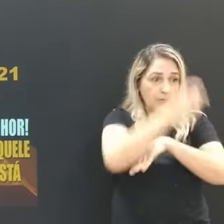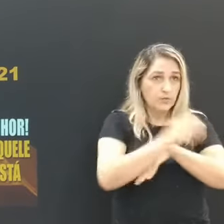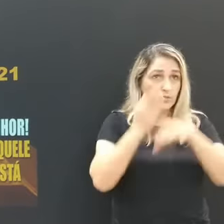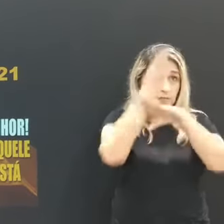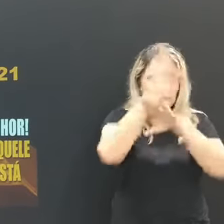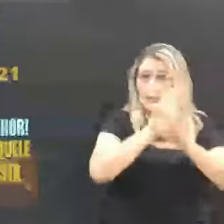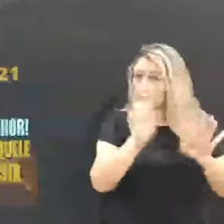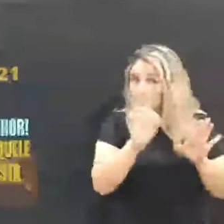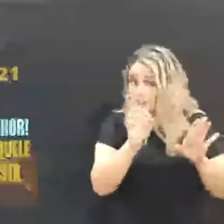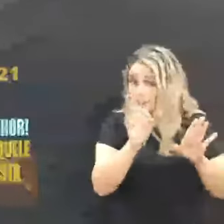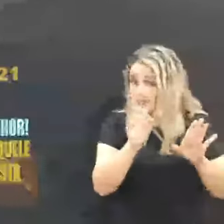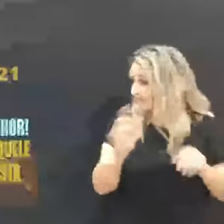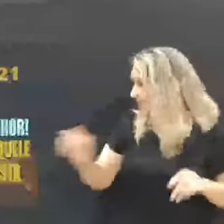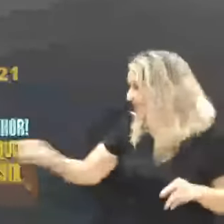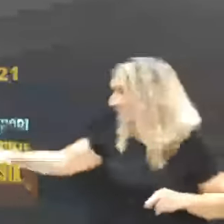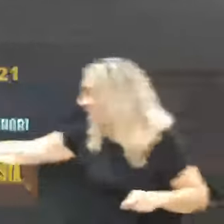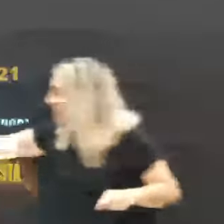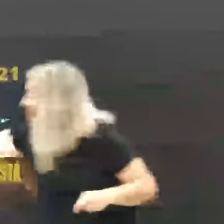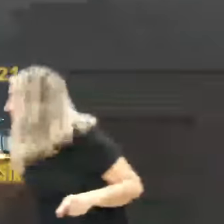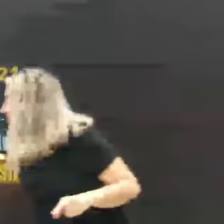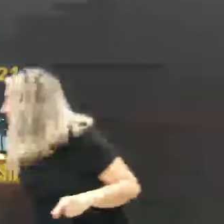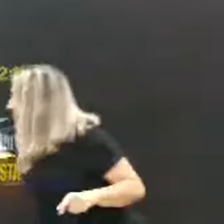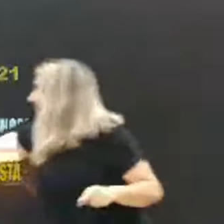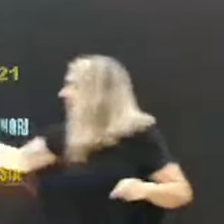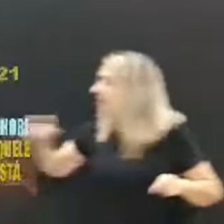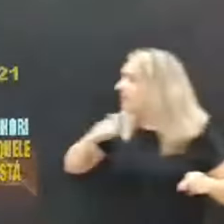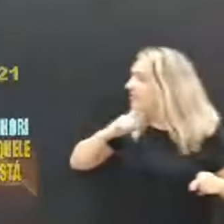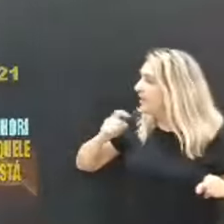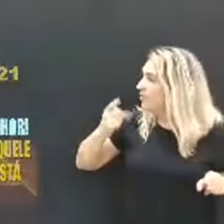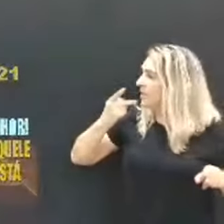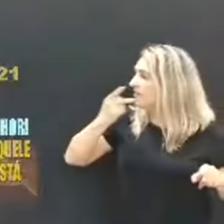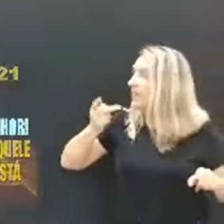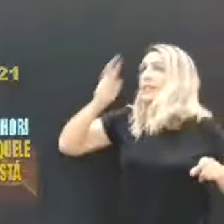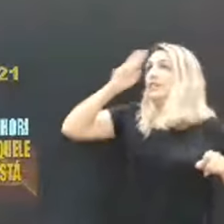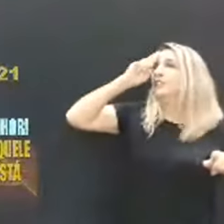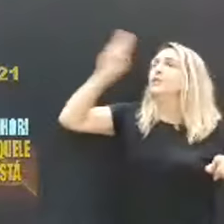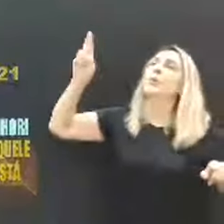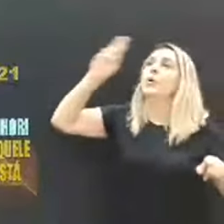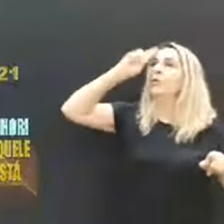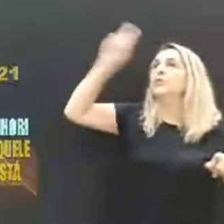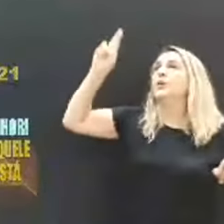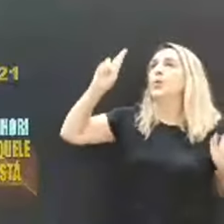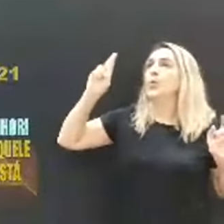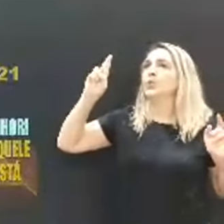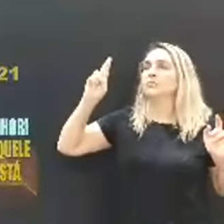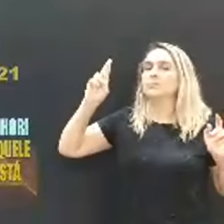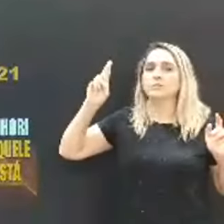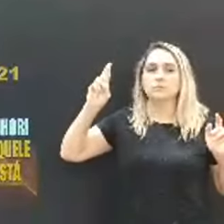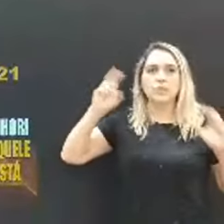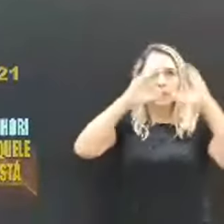céus, mas aquele que faz a vontade do meu Pai que está nos